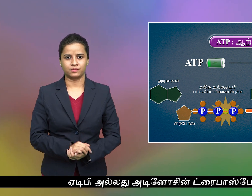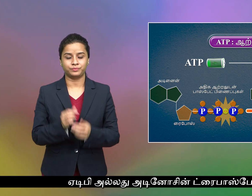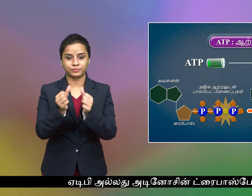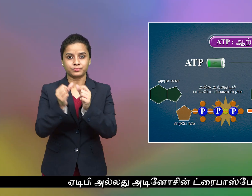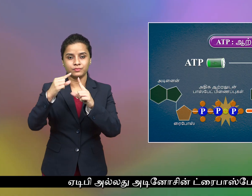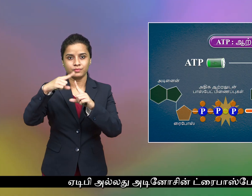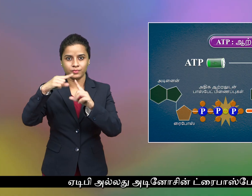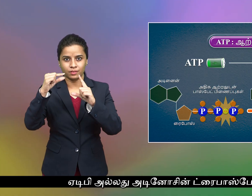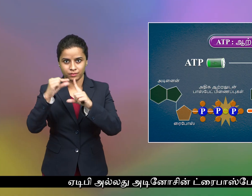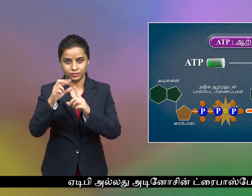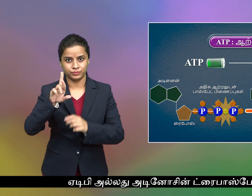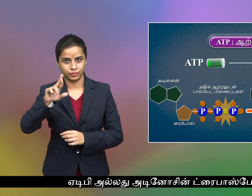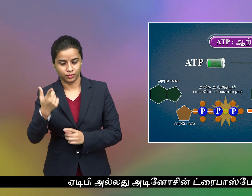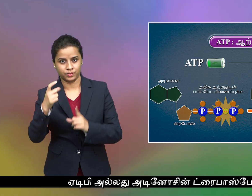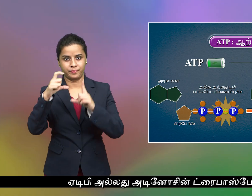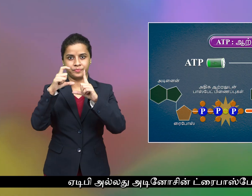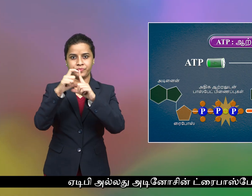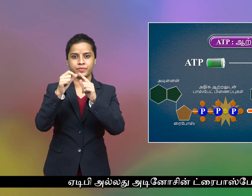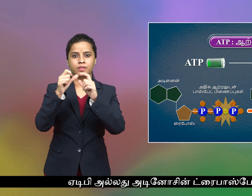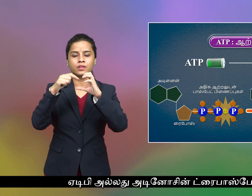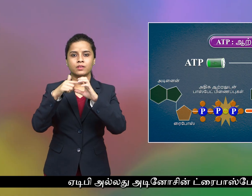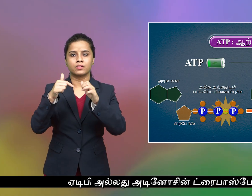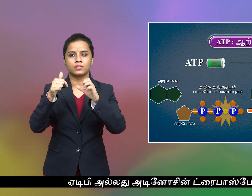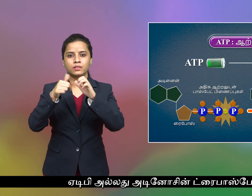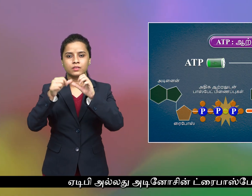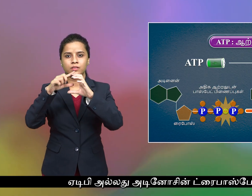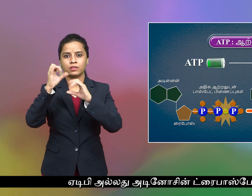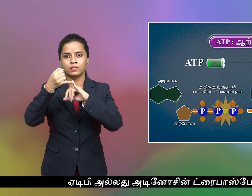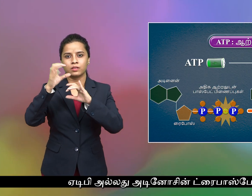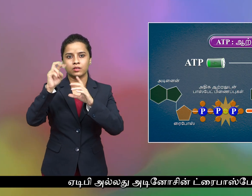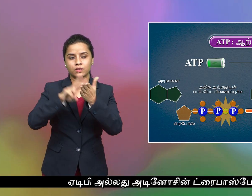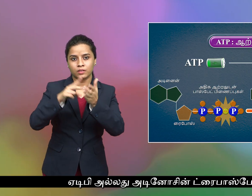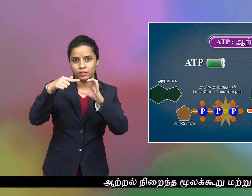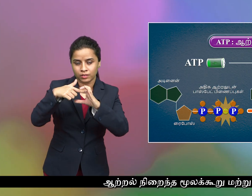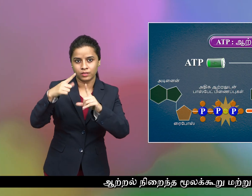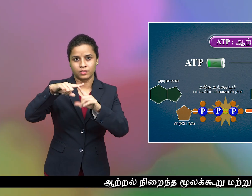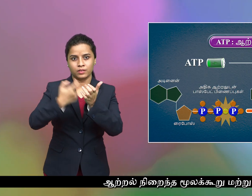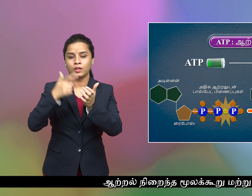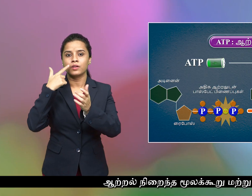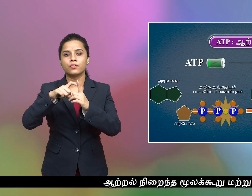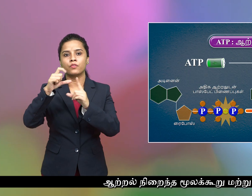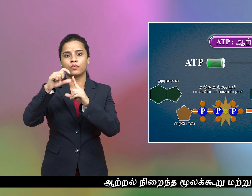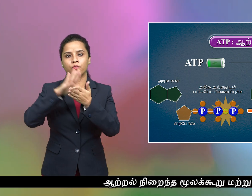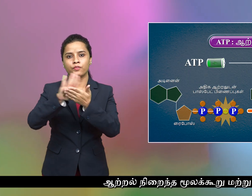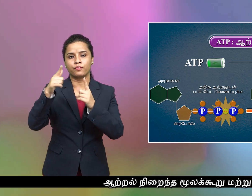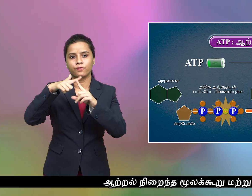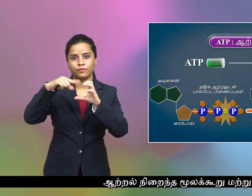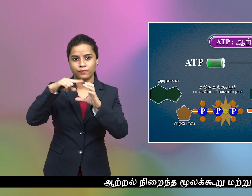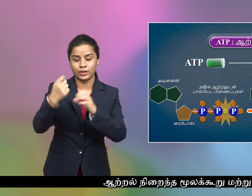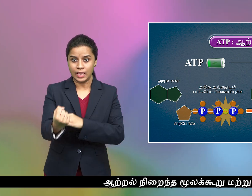ATP அல்லது அடினோசின் ட்ரைபாஸ்பேட் என்பது ஆற்றல் நிறைந்த மூலக்கூறு மற்றும்